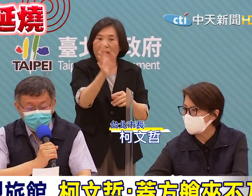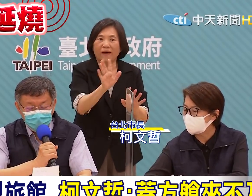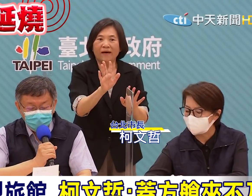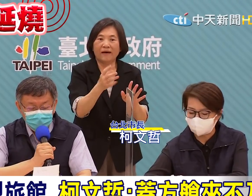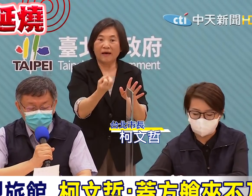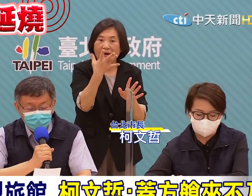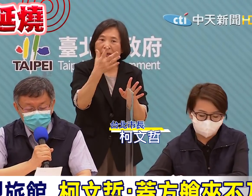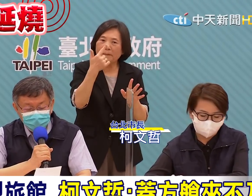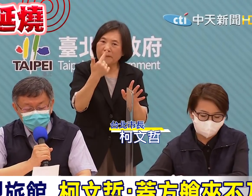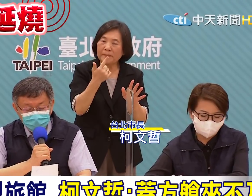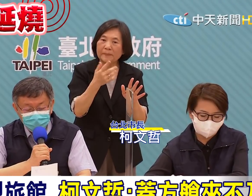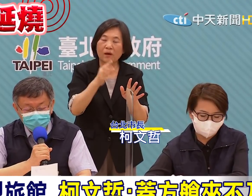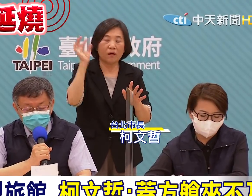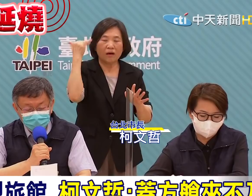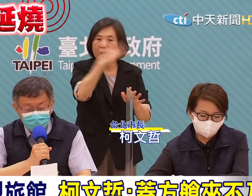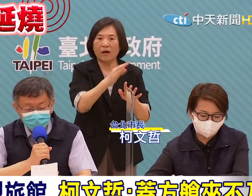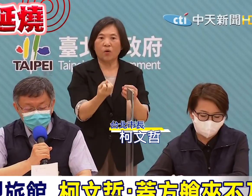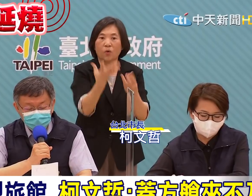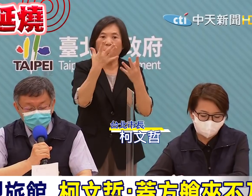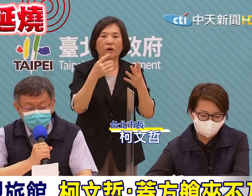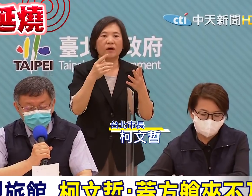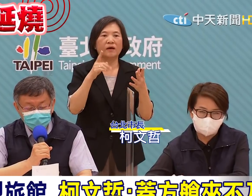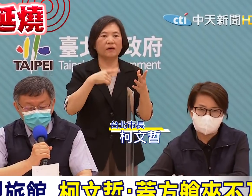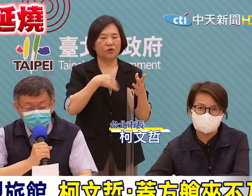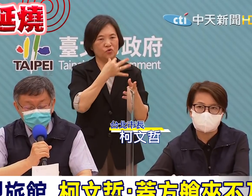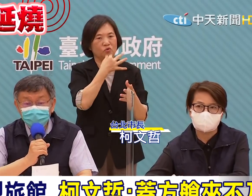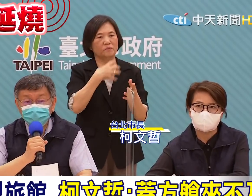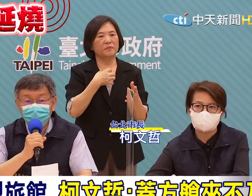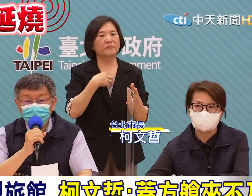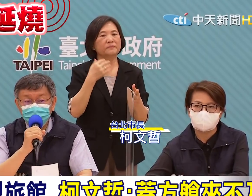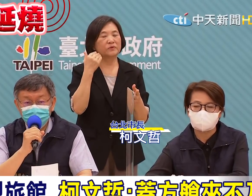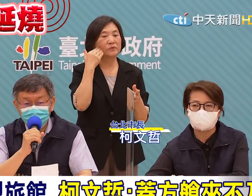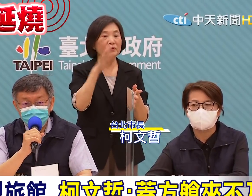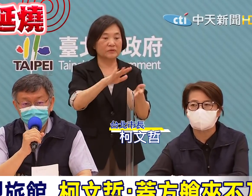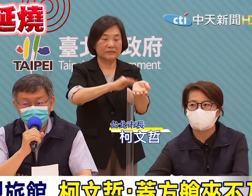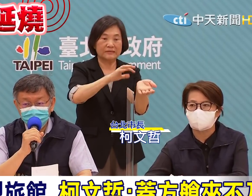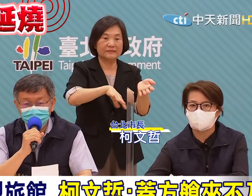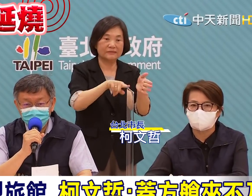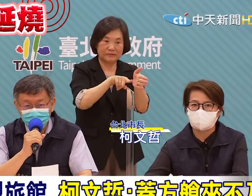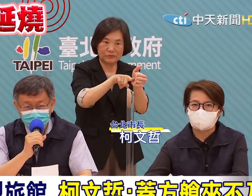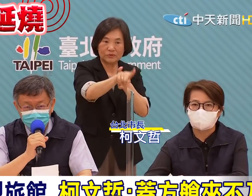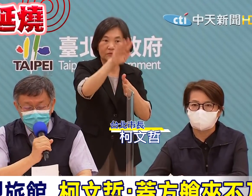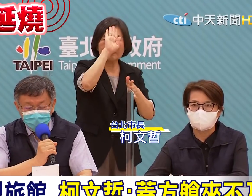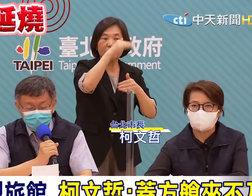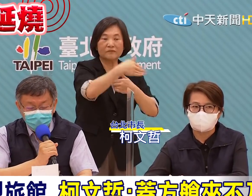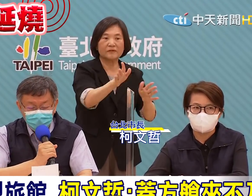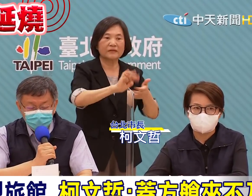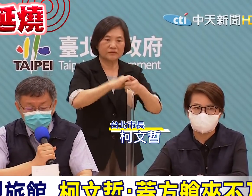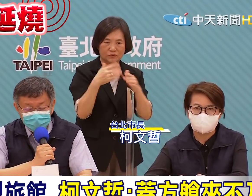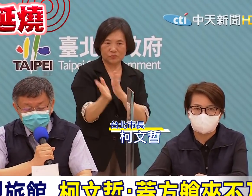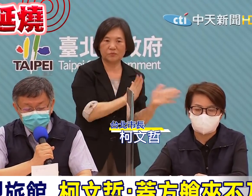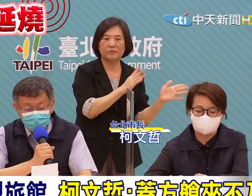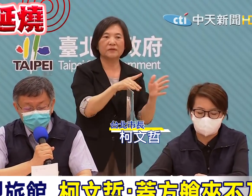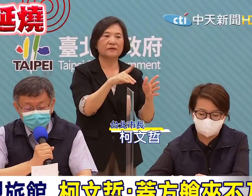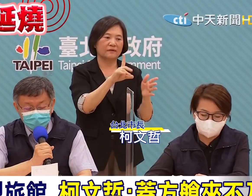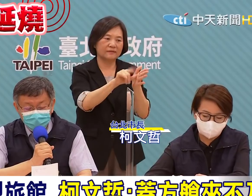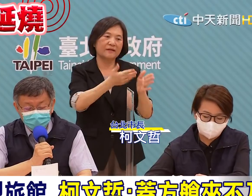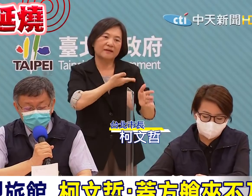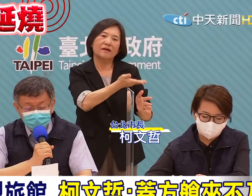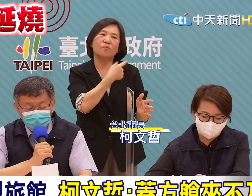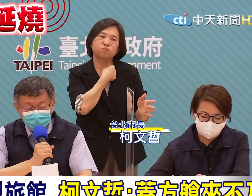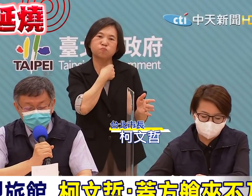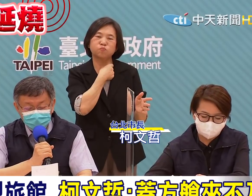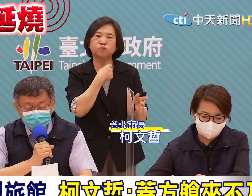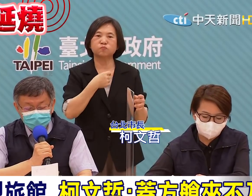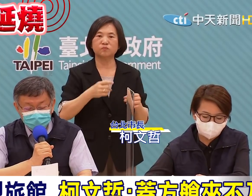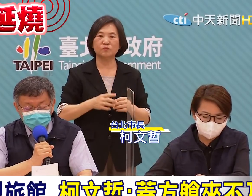上，我们现在很多医院哦要开始启动那个专责病房哦，它也需要时间的，所以还是那句话，我